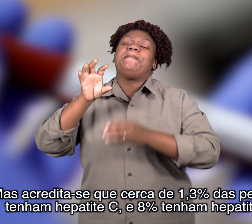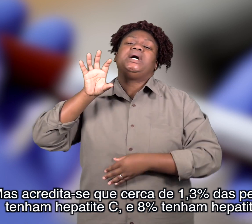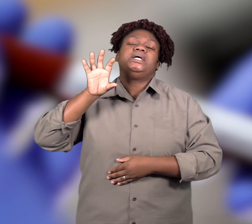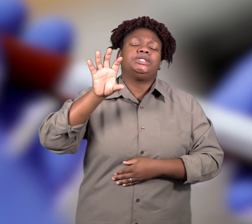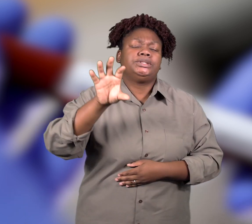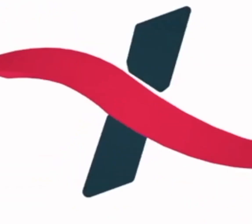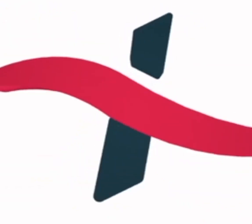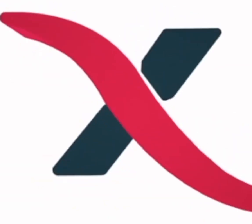B.